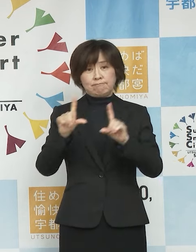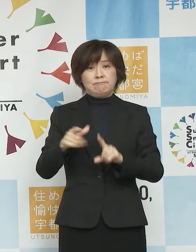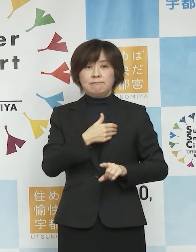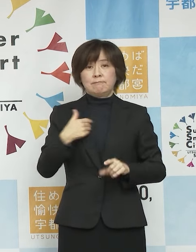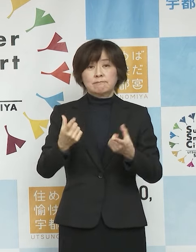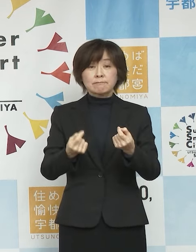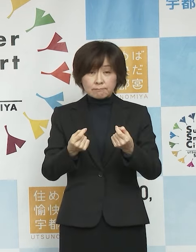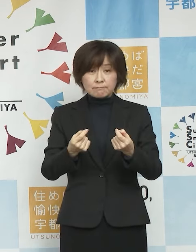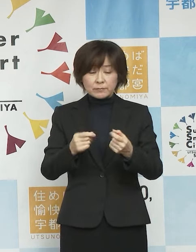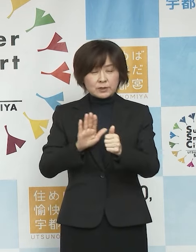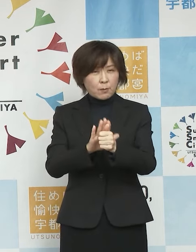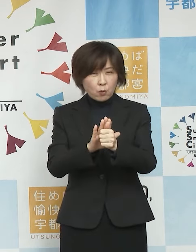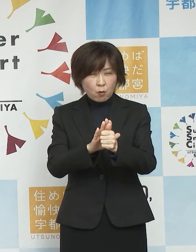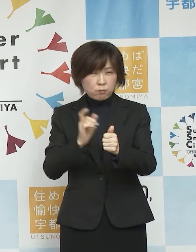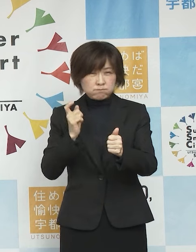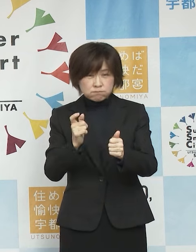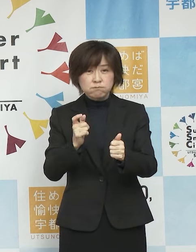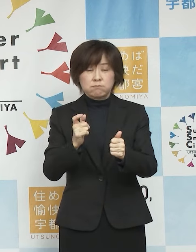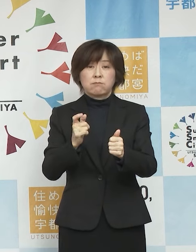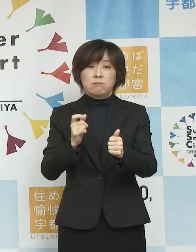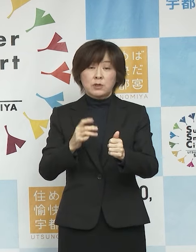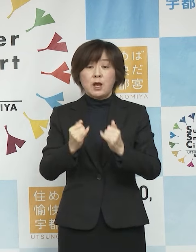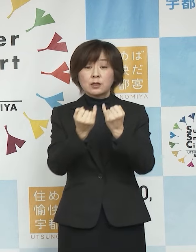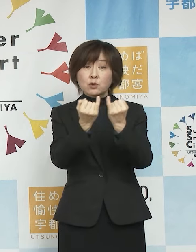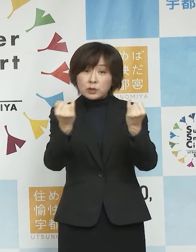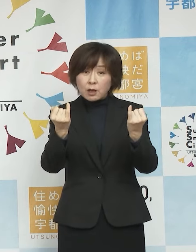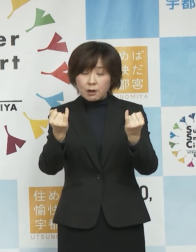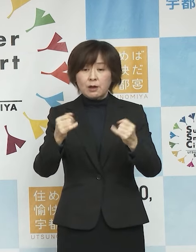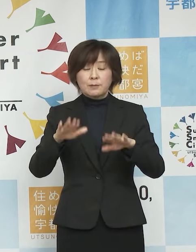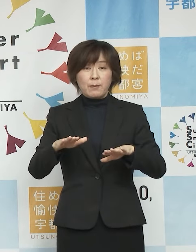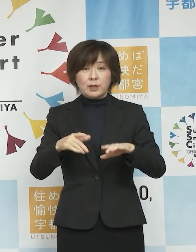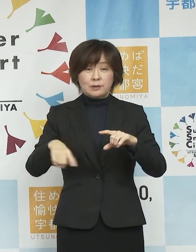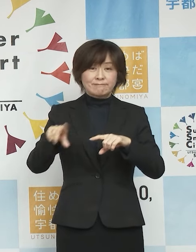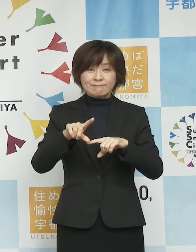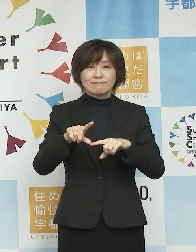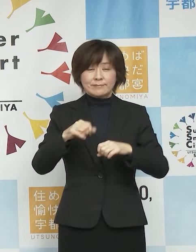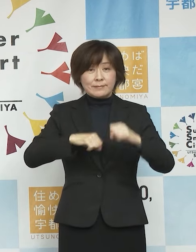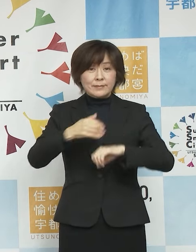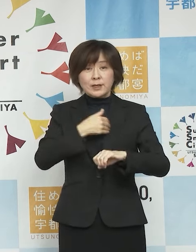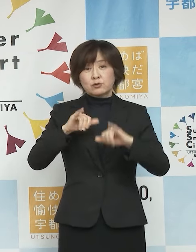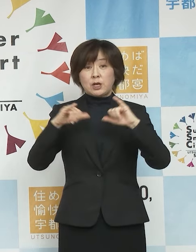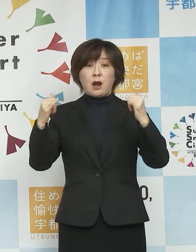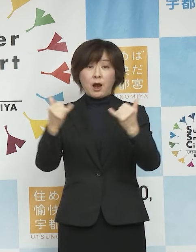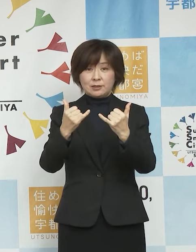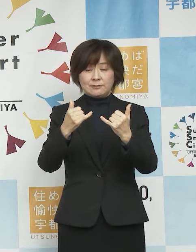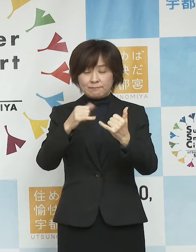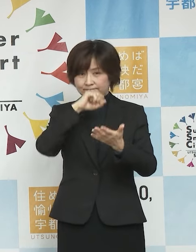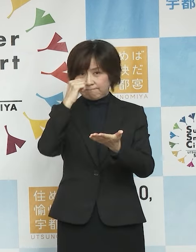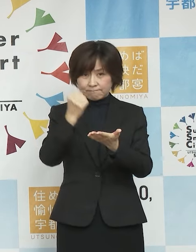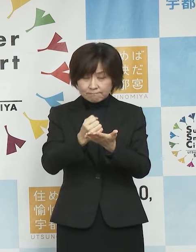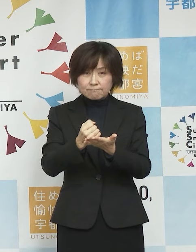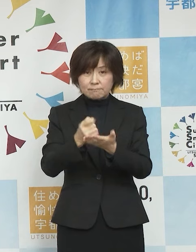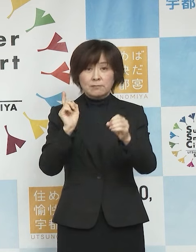ポートの強化を図るとともに、女性が今まで以上に活躍できる社会を実現でき